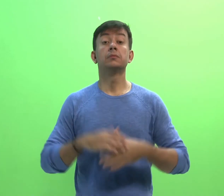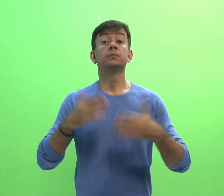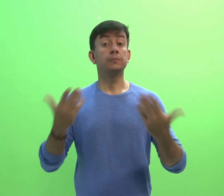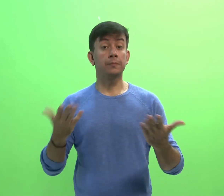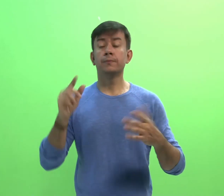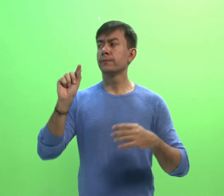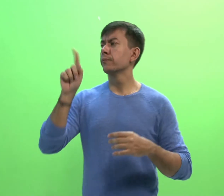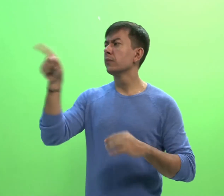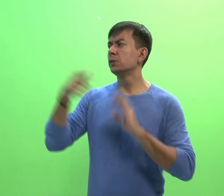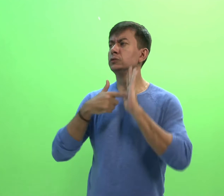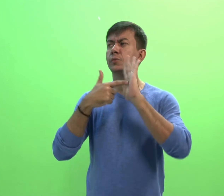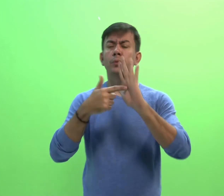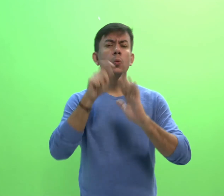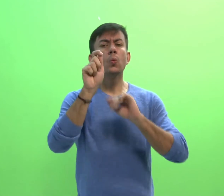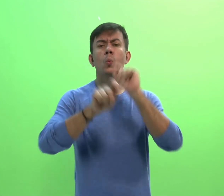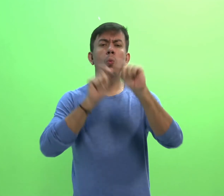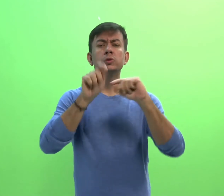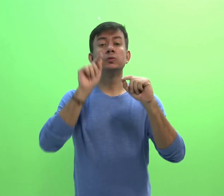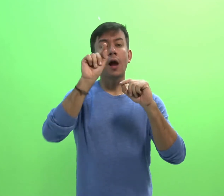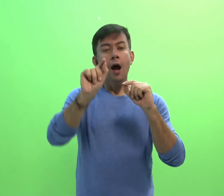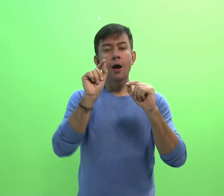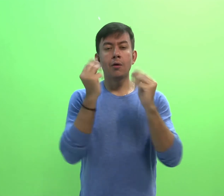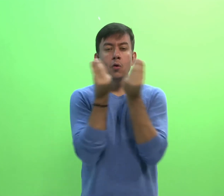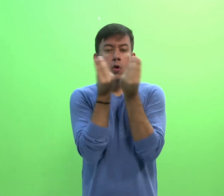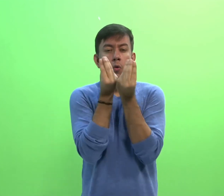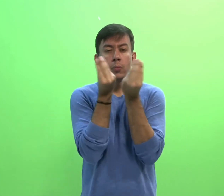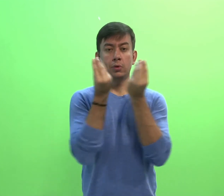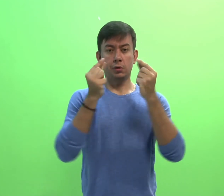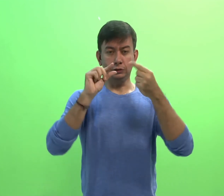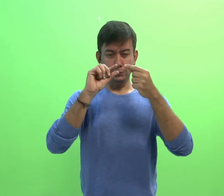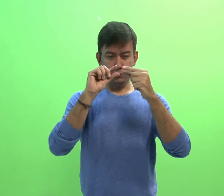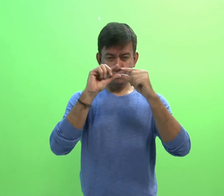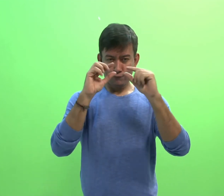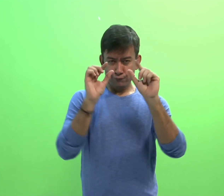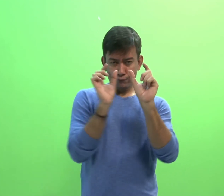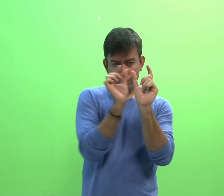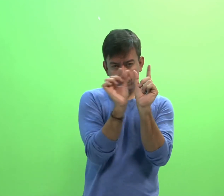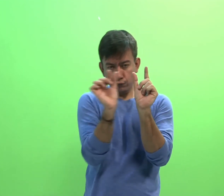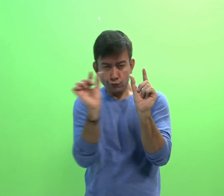Bem, o outro slide mostrou como acontece a sentença.